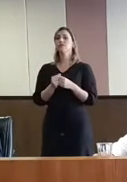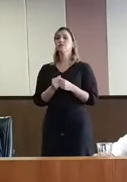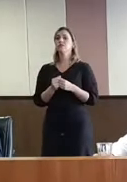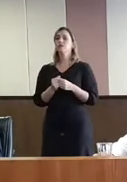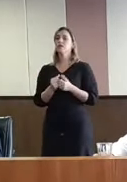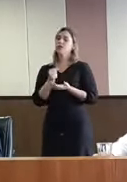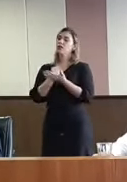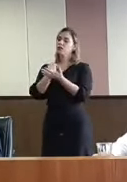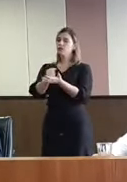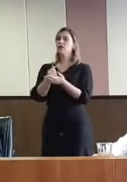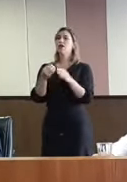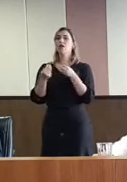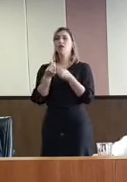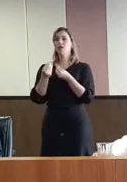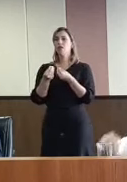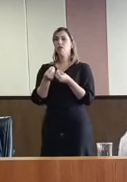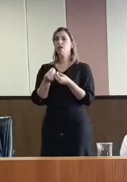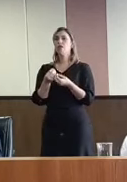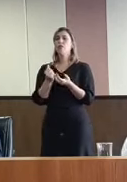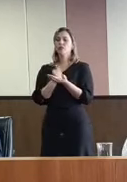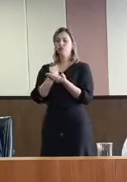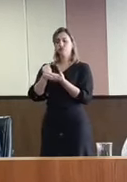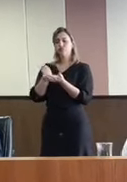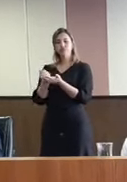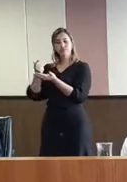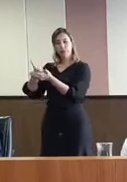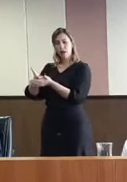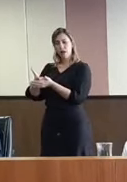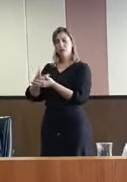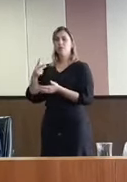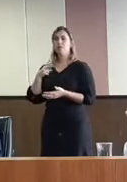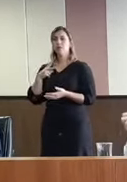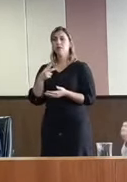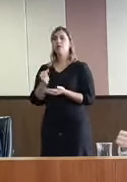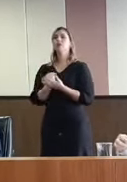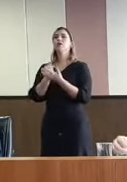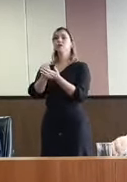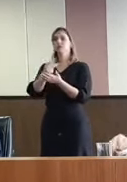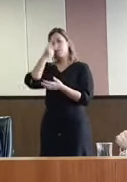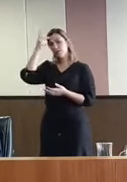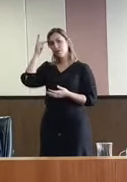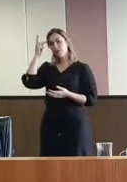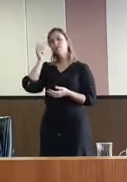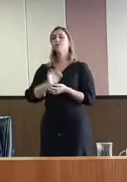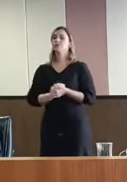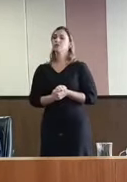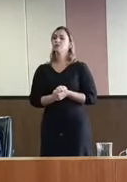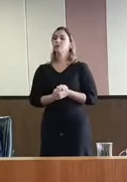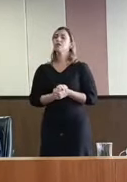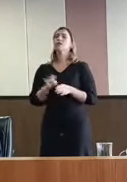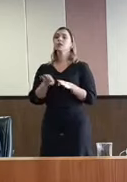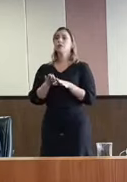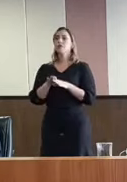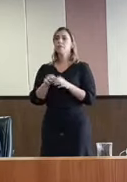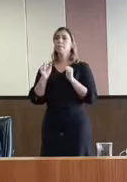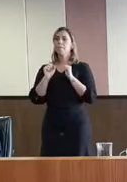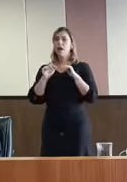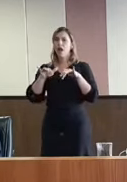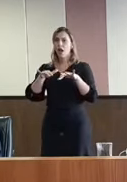que possa ter uma contratualização com o governo do estado à medida que nós tivermos necessidade de ampliar os leitos. Nós vamos publicar uma